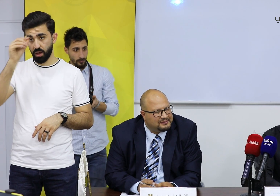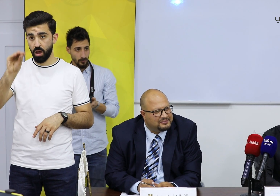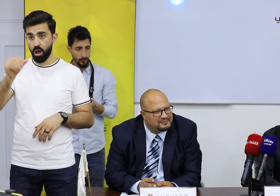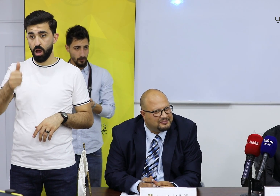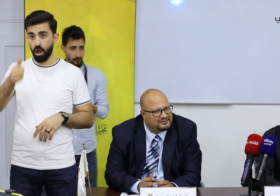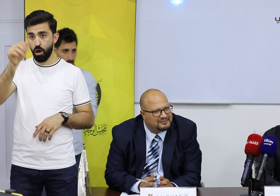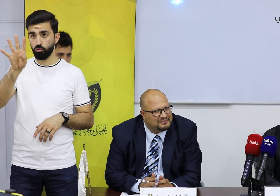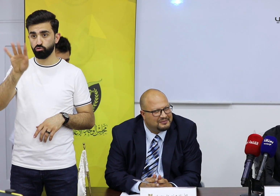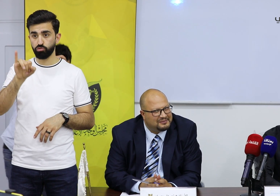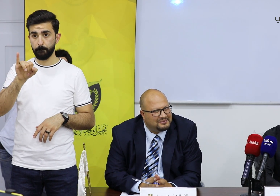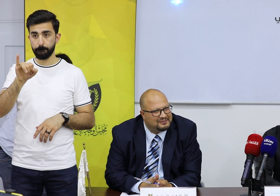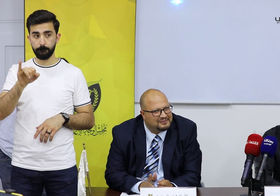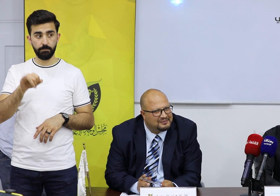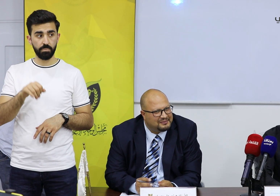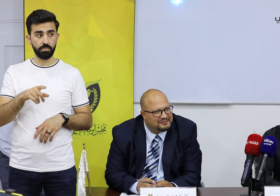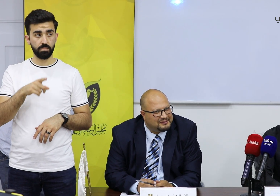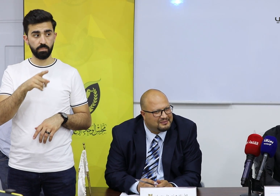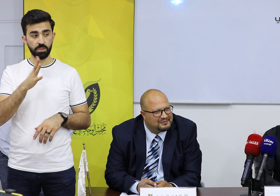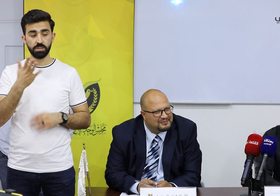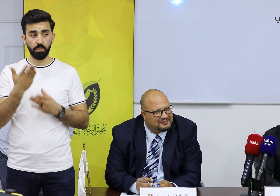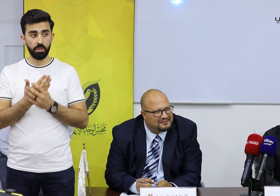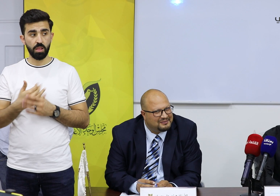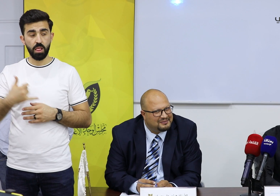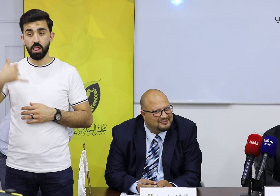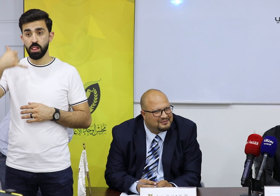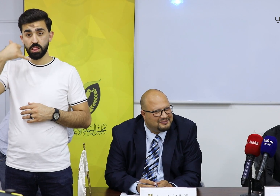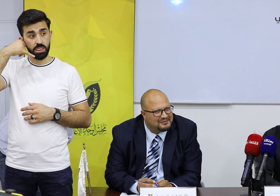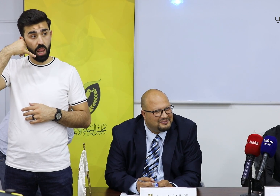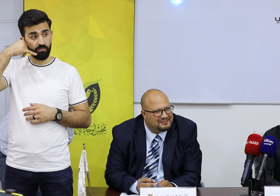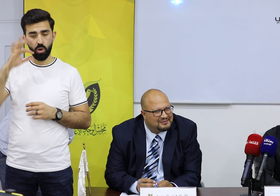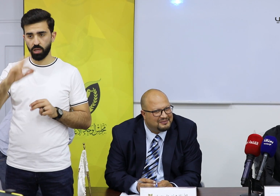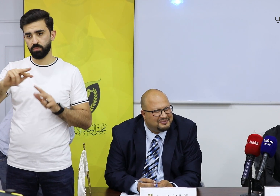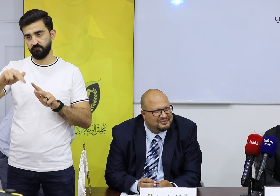صديقه محتاجه تكنولوجيا عاليه جدا عشان تحكي التليفون، لازم